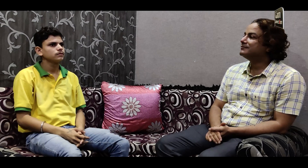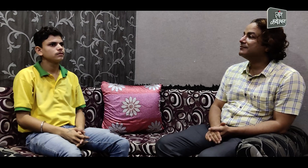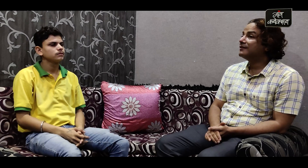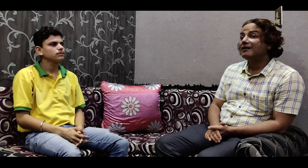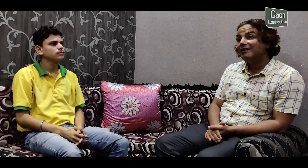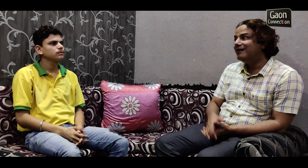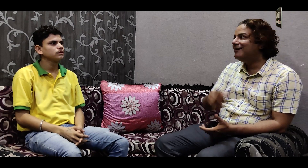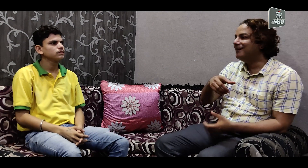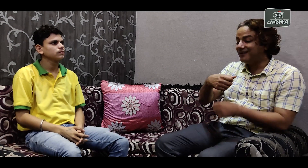इन्होंने बनाना?